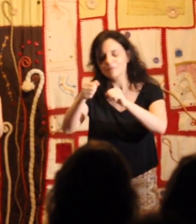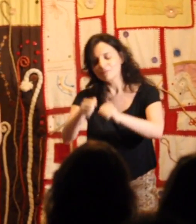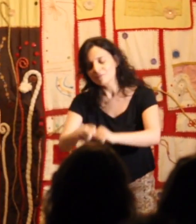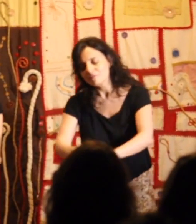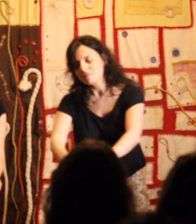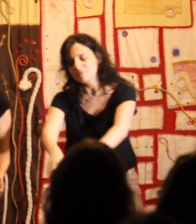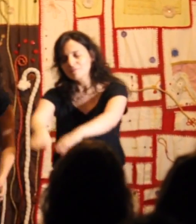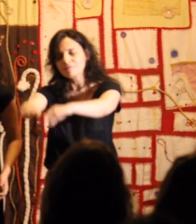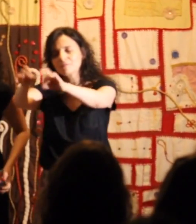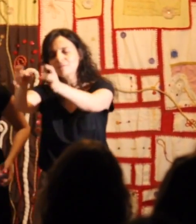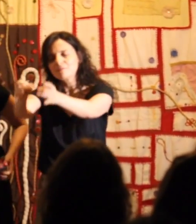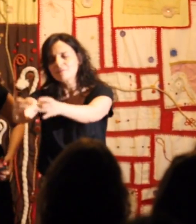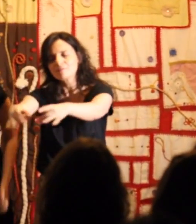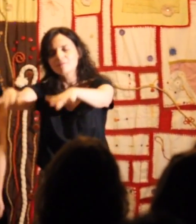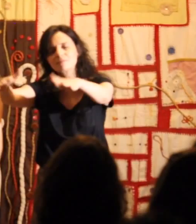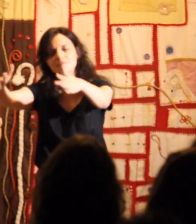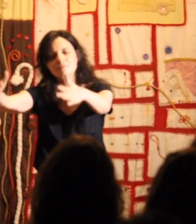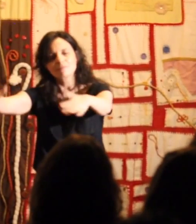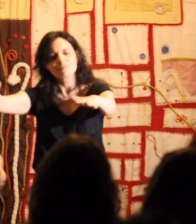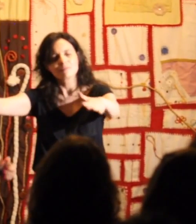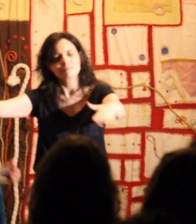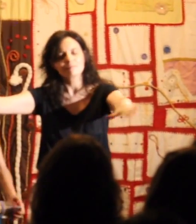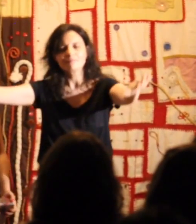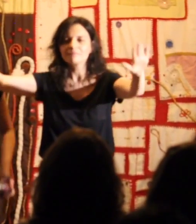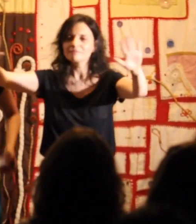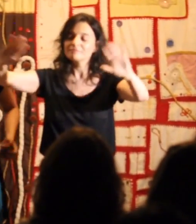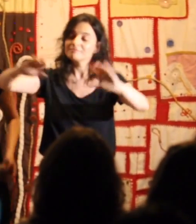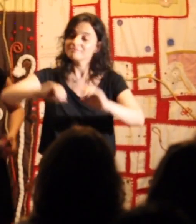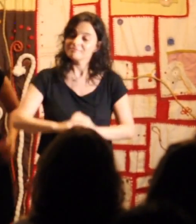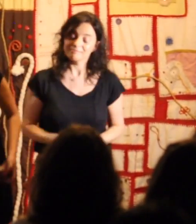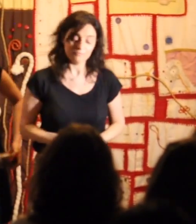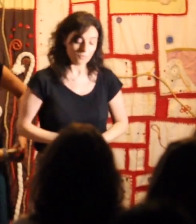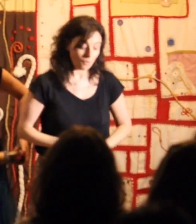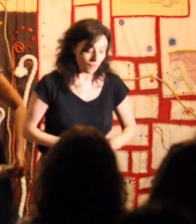filho, terminam nas águas do mar.